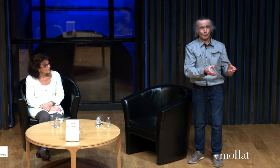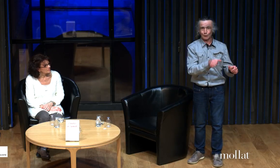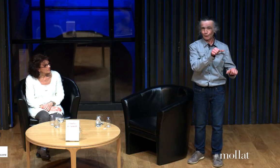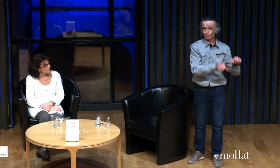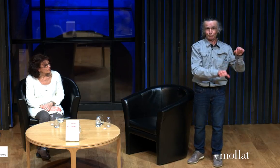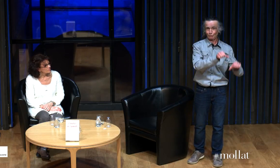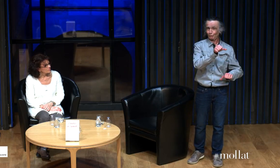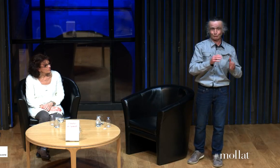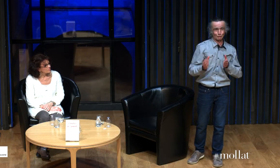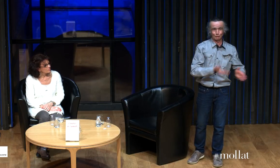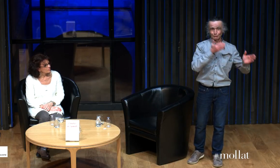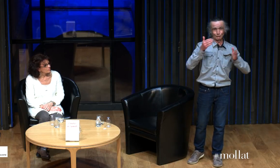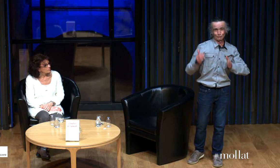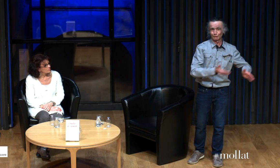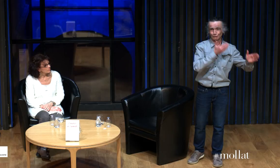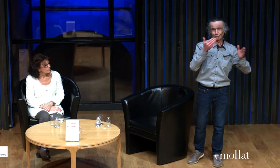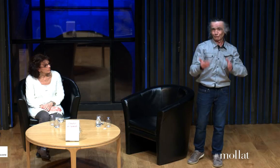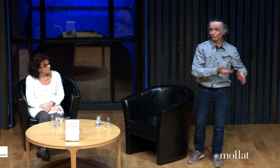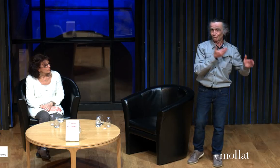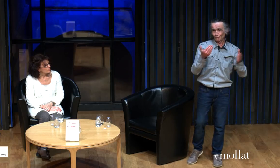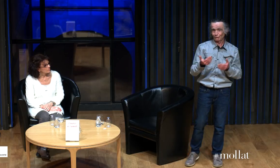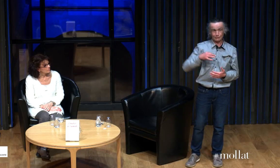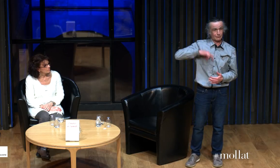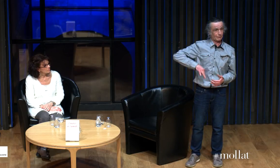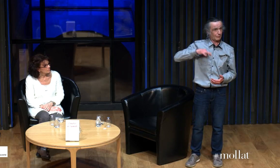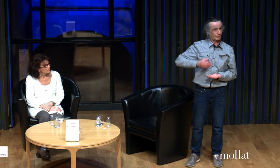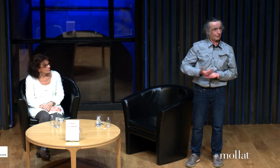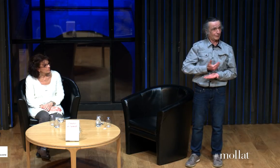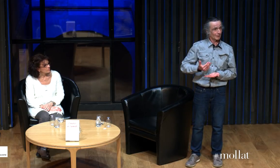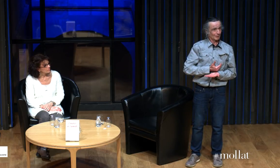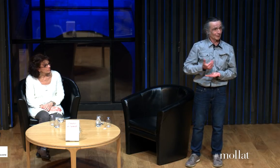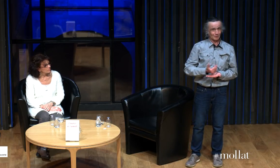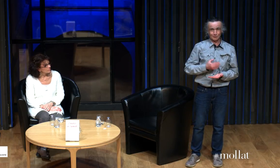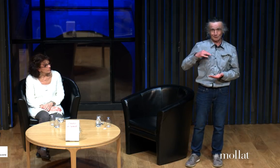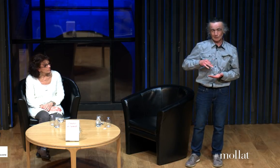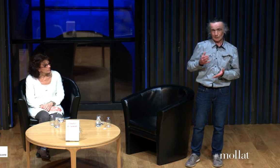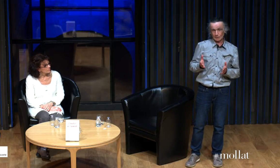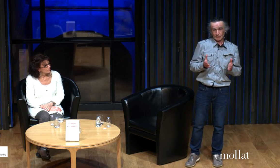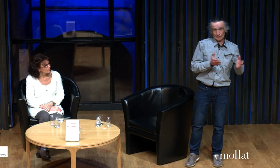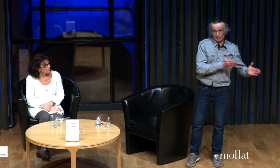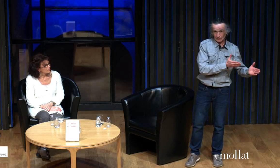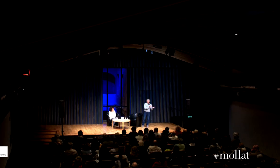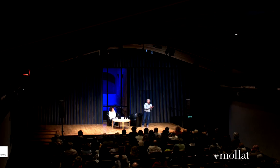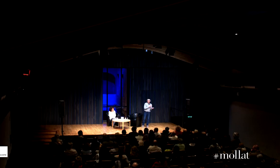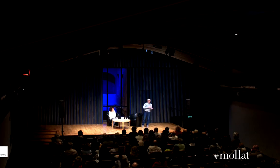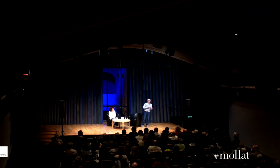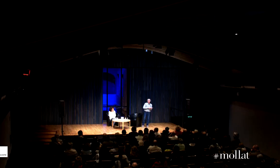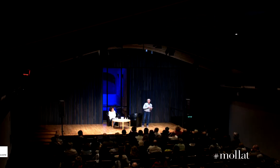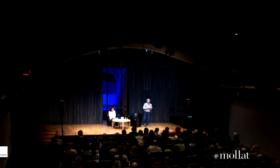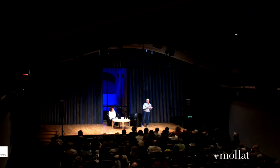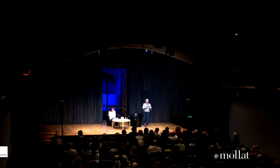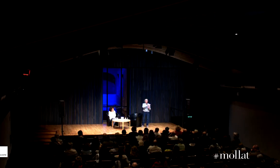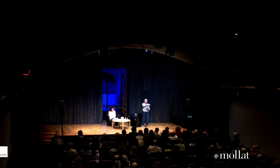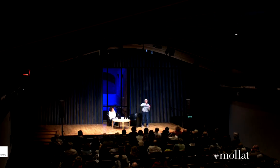de choix opérés. C'est le pouvoir médical opère à outrance, c'est une manne financière considérable,